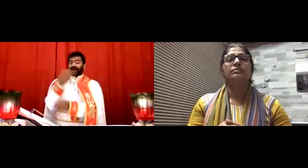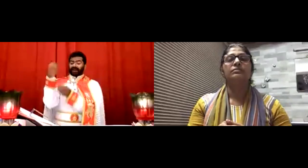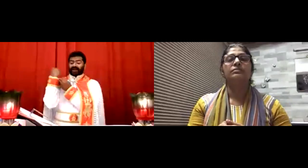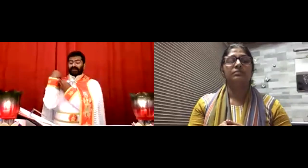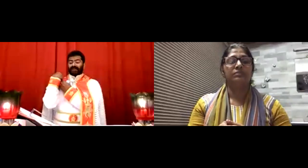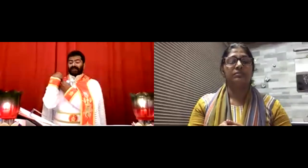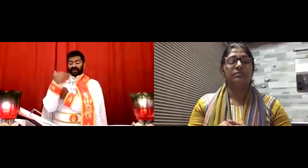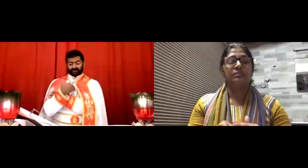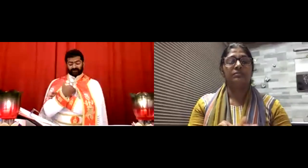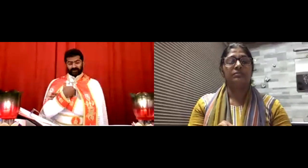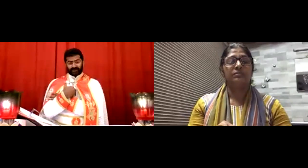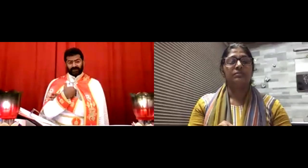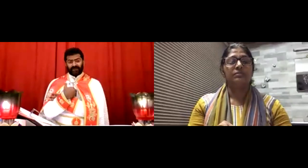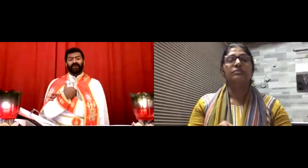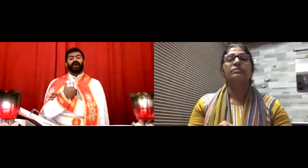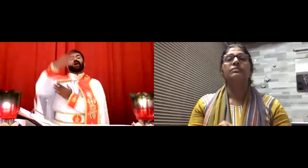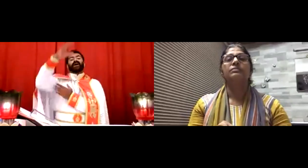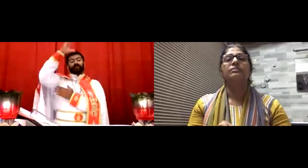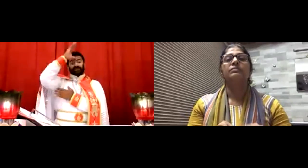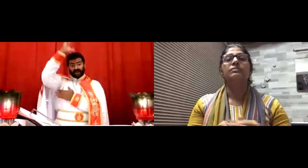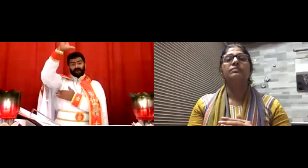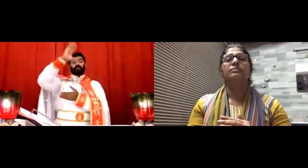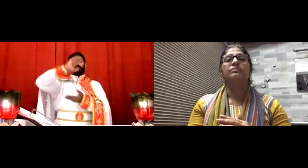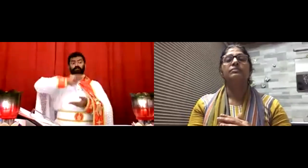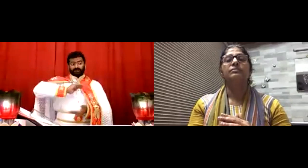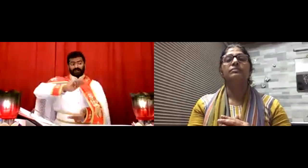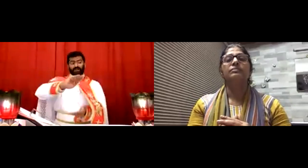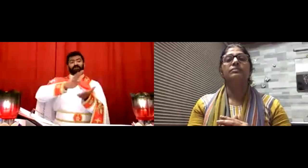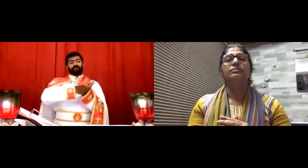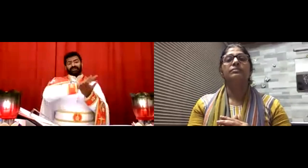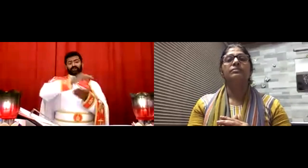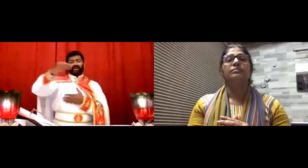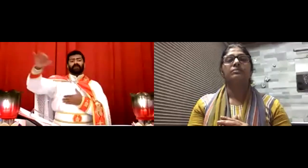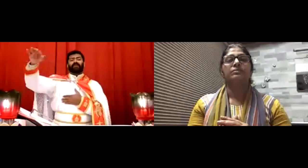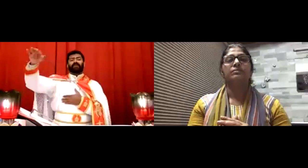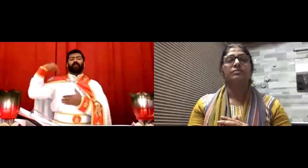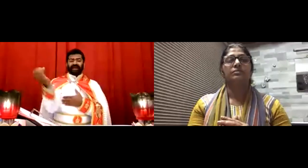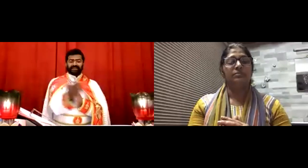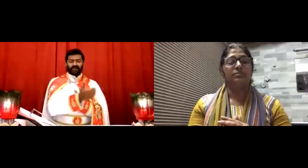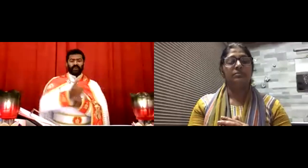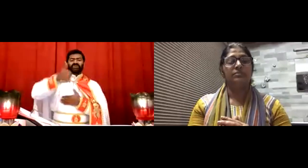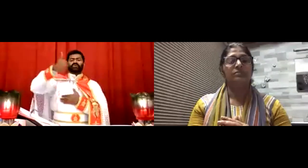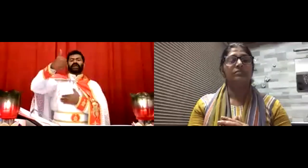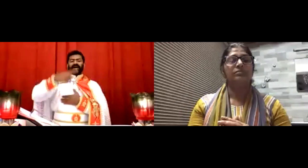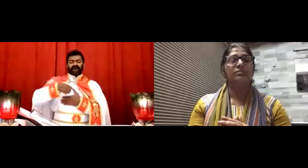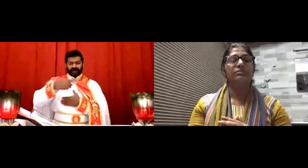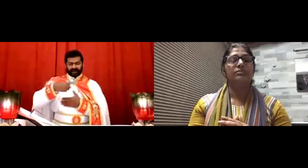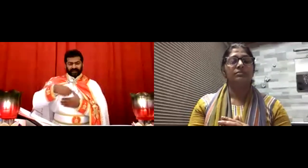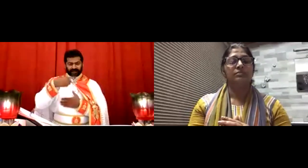ഞങ്ങൾ കടപ്പെട്ടവരാകുന്നു. പിതാവും പുത്രനും പരിശുദ്ധാത്മാവുമായ